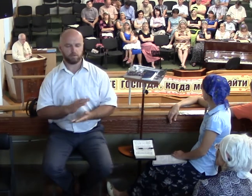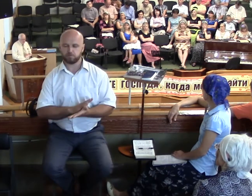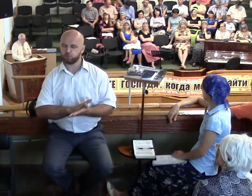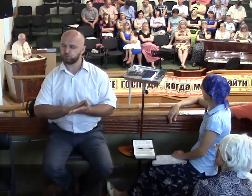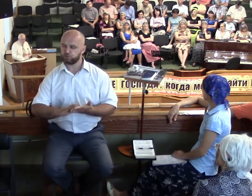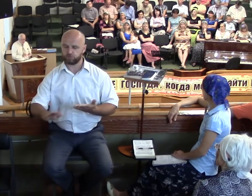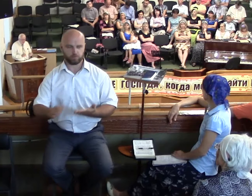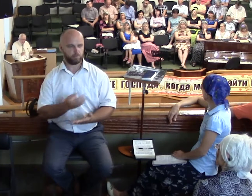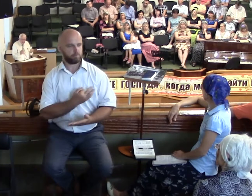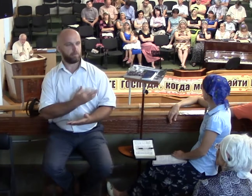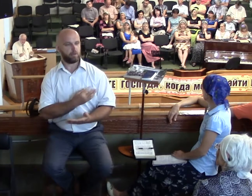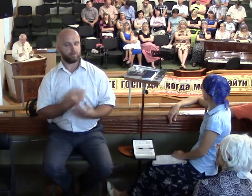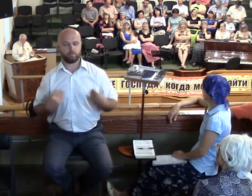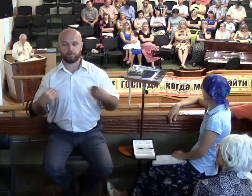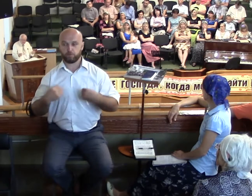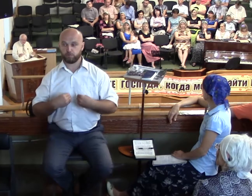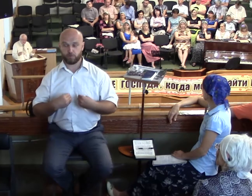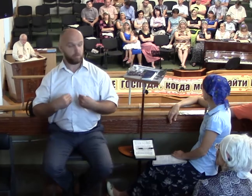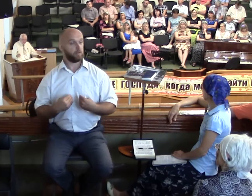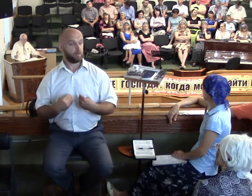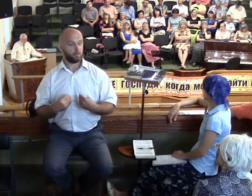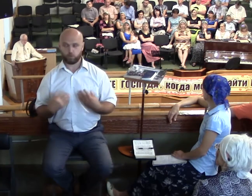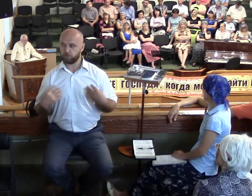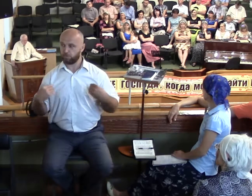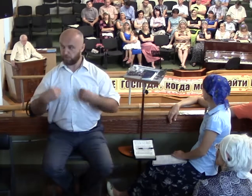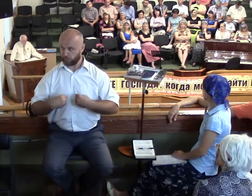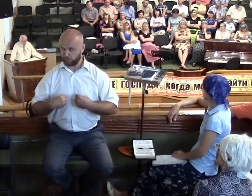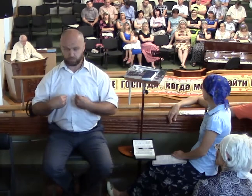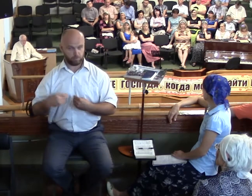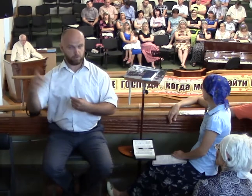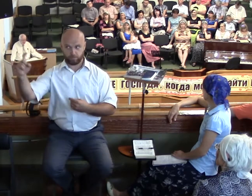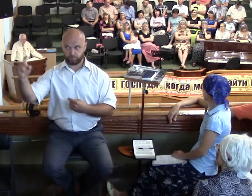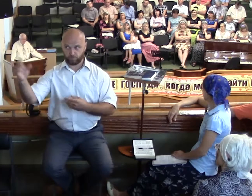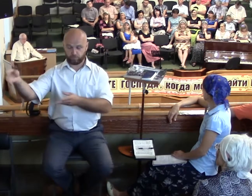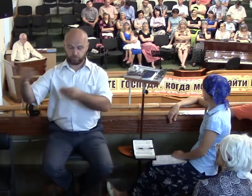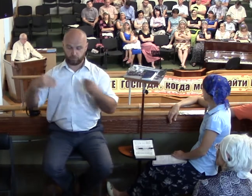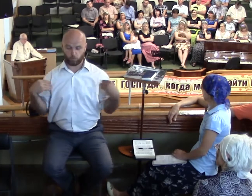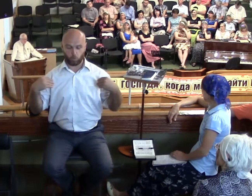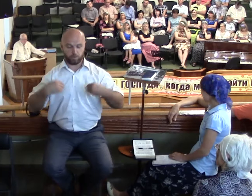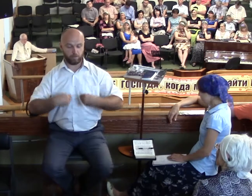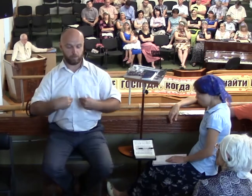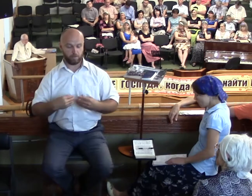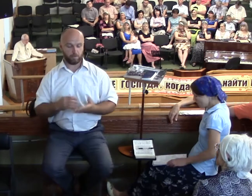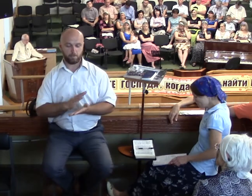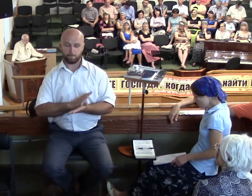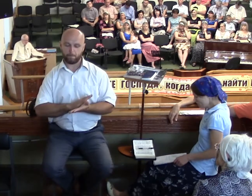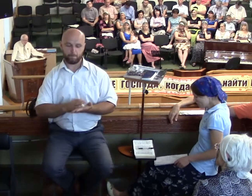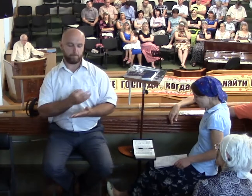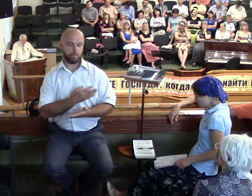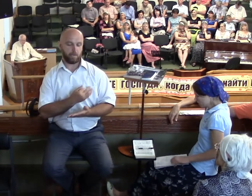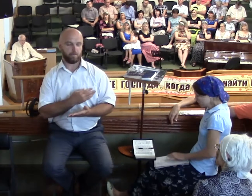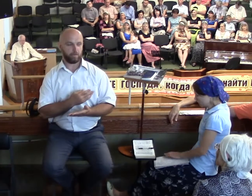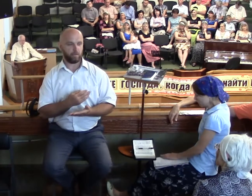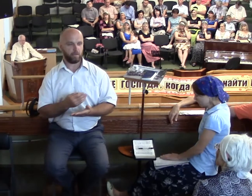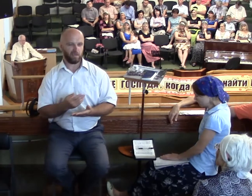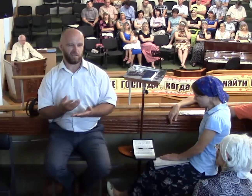платье, у вас желание сохранить его чистым. Да, так, да, нормально. Мы же не маленькие дети, которые